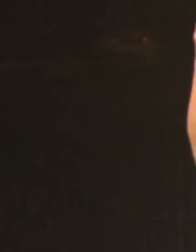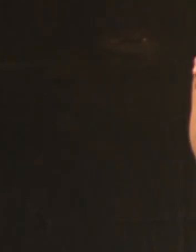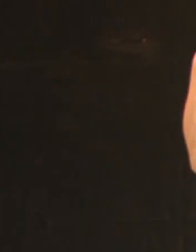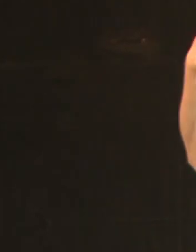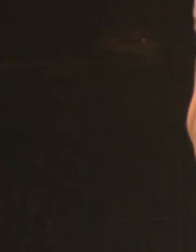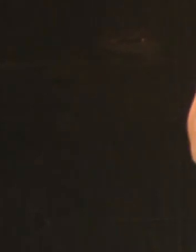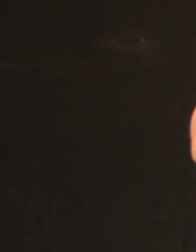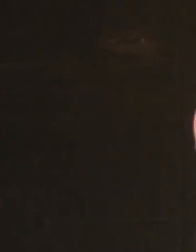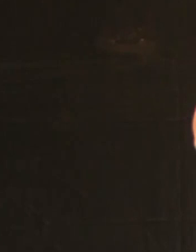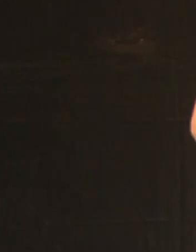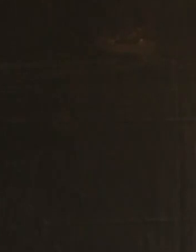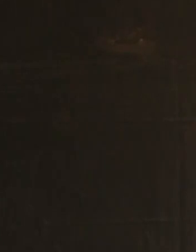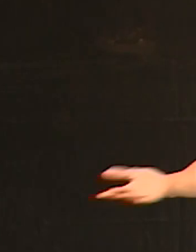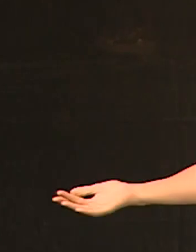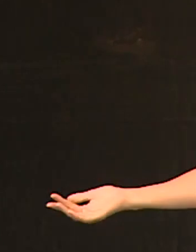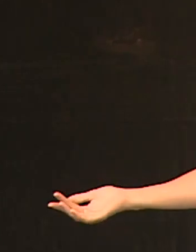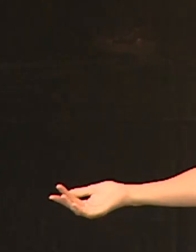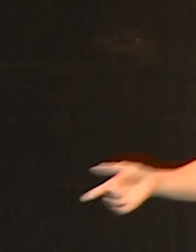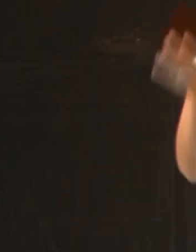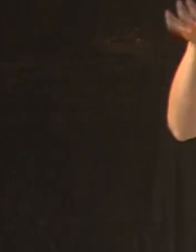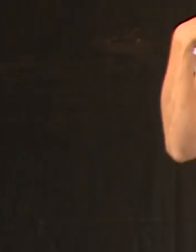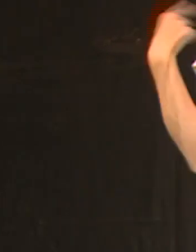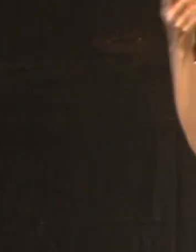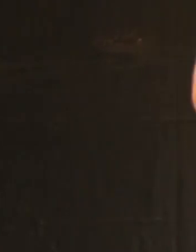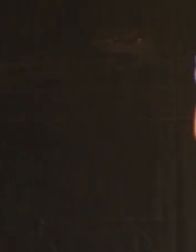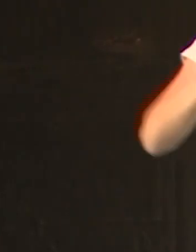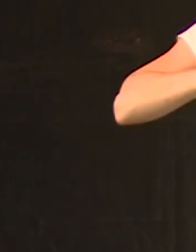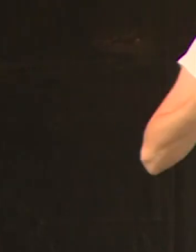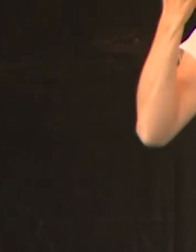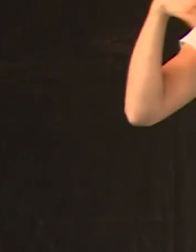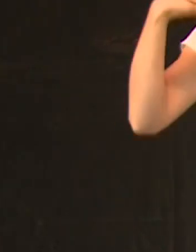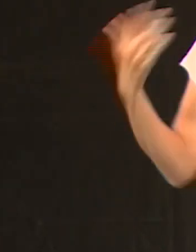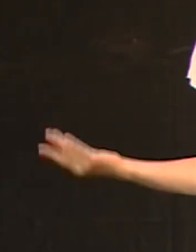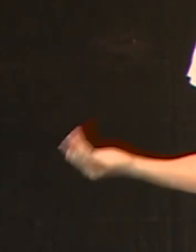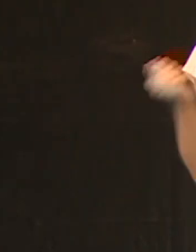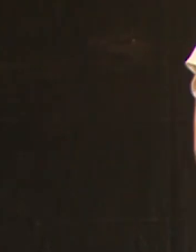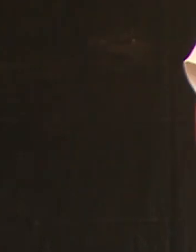depends on who wrote it. So let's start writing our own history, people.